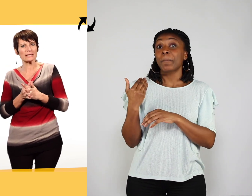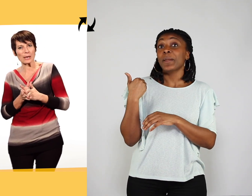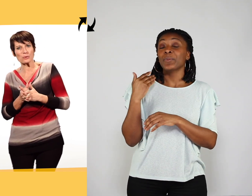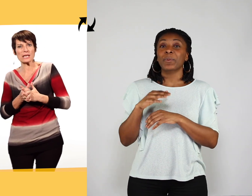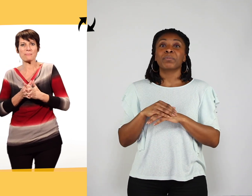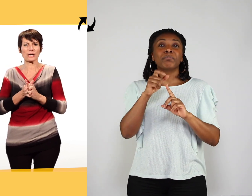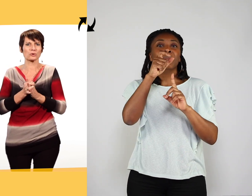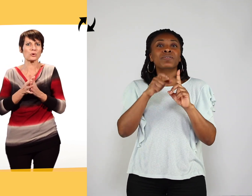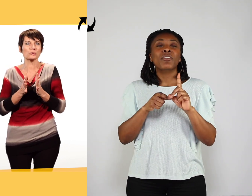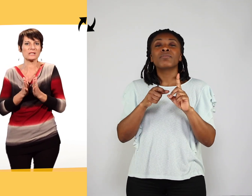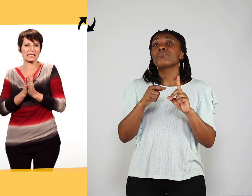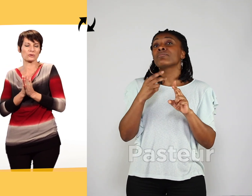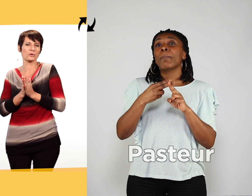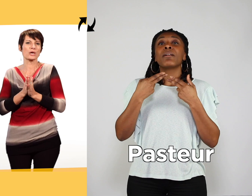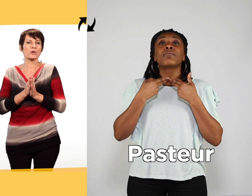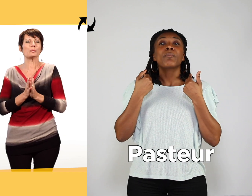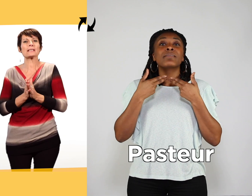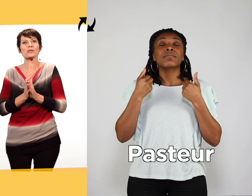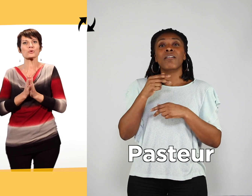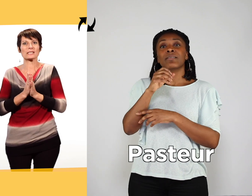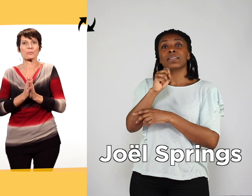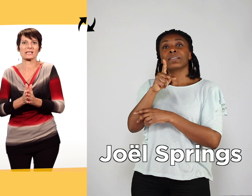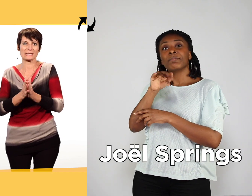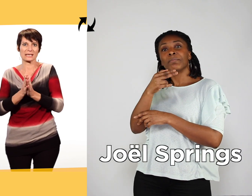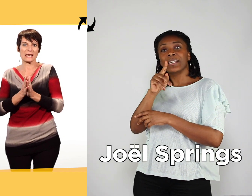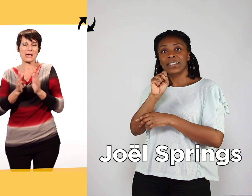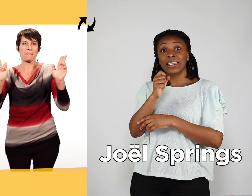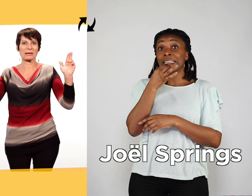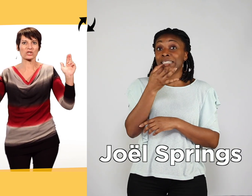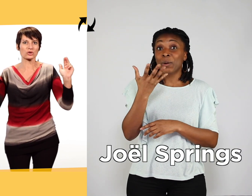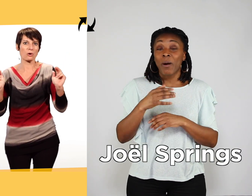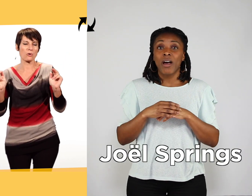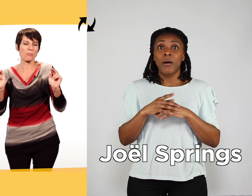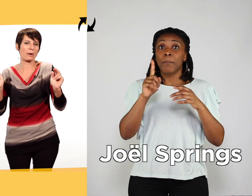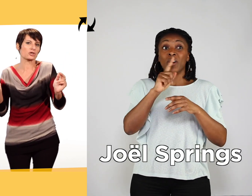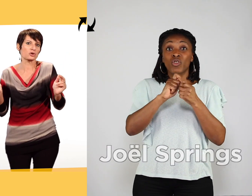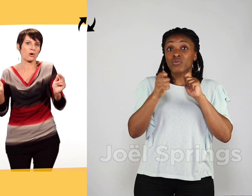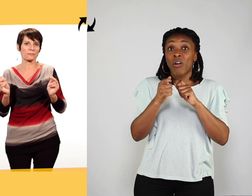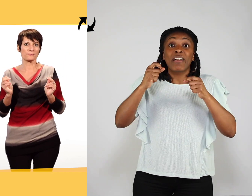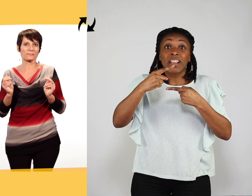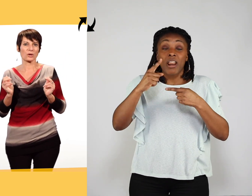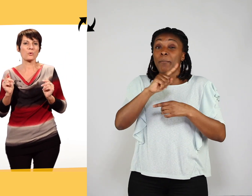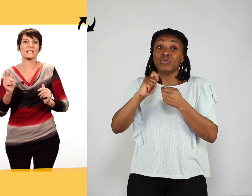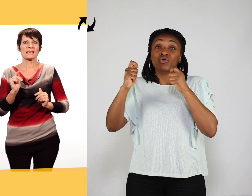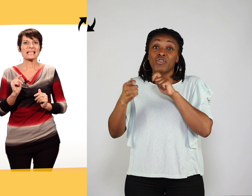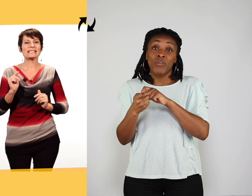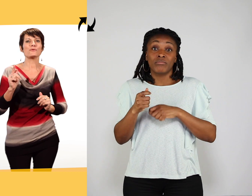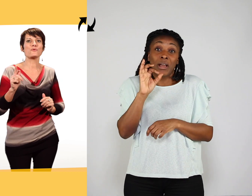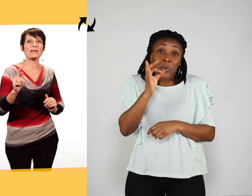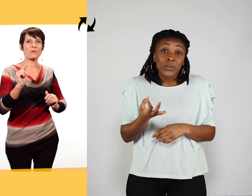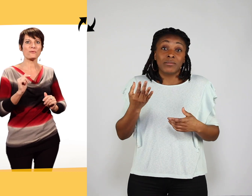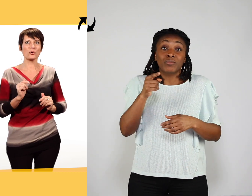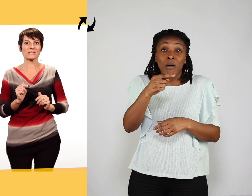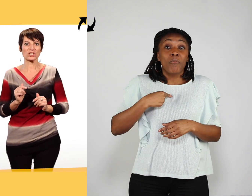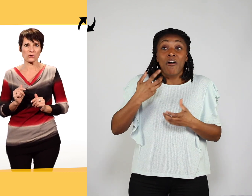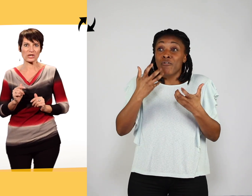été interpellée par une courte citation du pasteur Joel Springs. Pas de changement, pas de changement. Oui, si vous